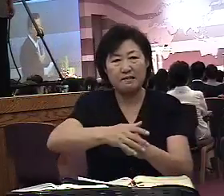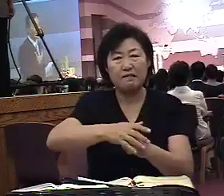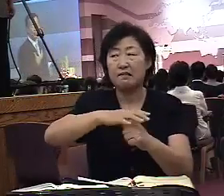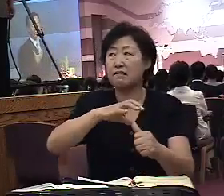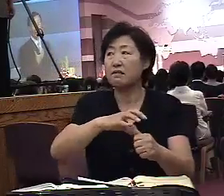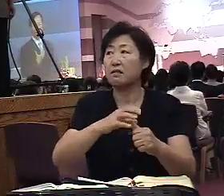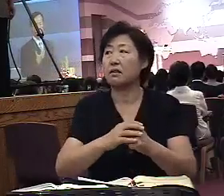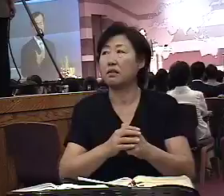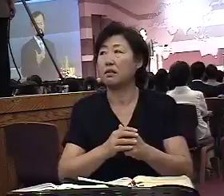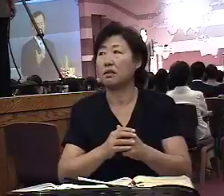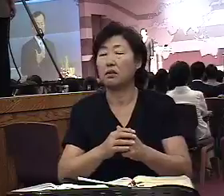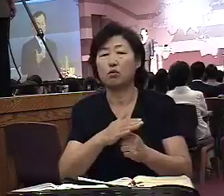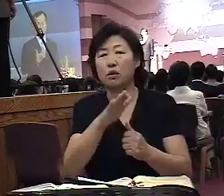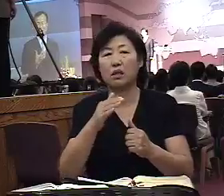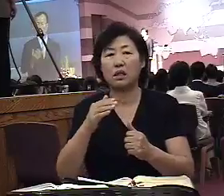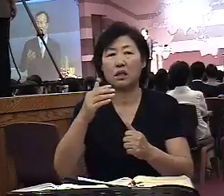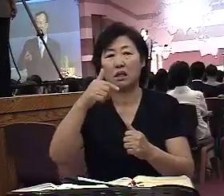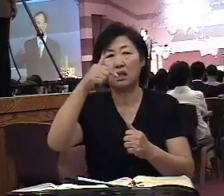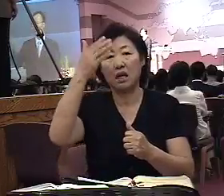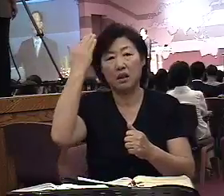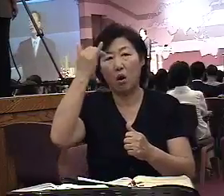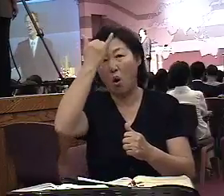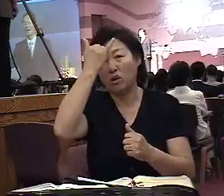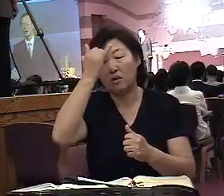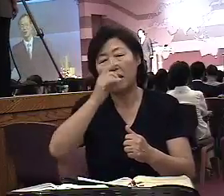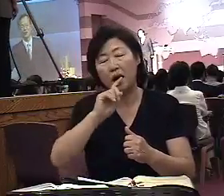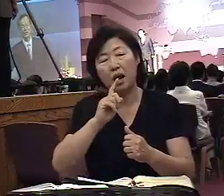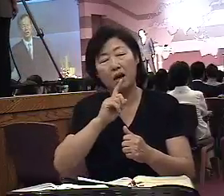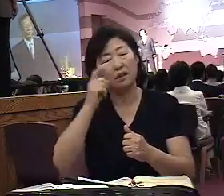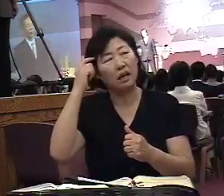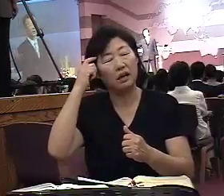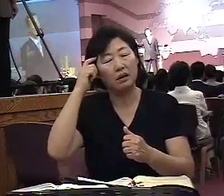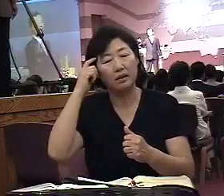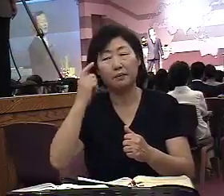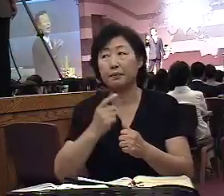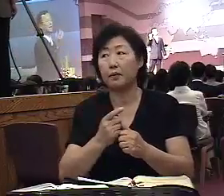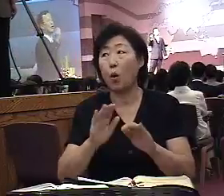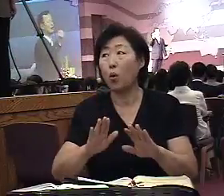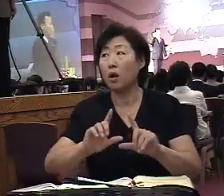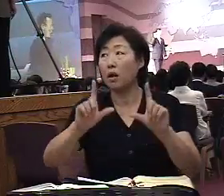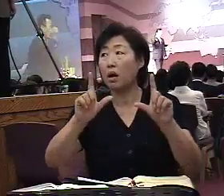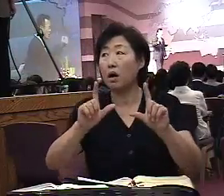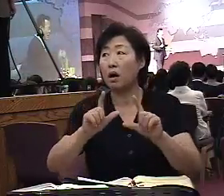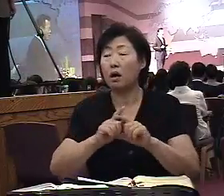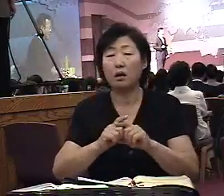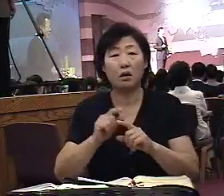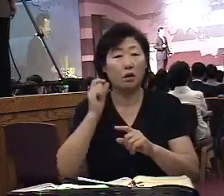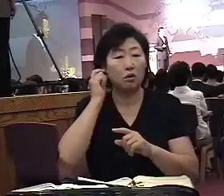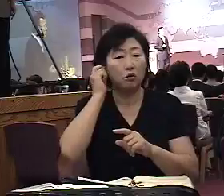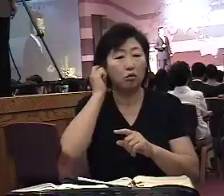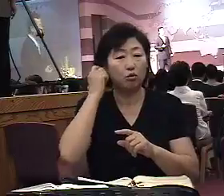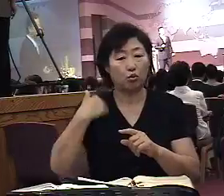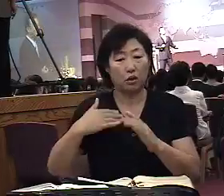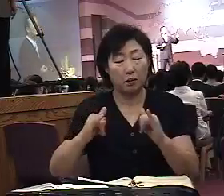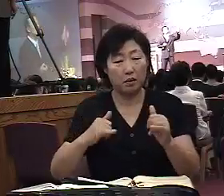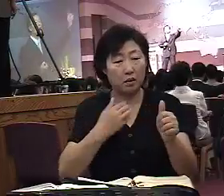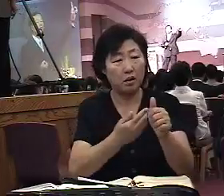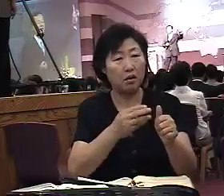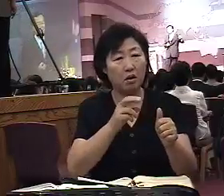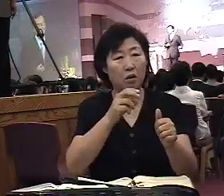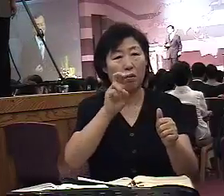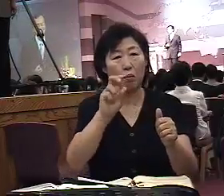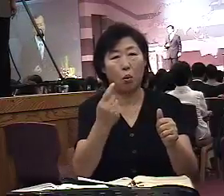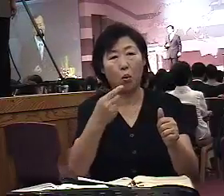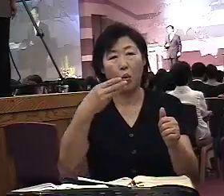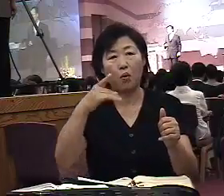우리들의 생각입니다. 그러나 오늘날 중국 땅에 가서 중국 사람들에게 마오쩌둥이 어떤 사람인가 묻는다면 그를